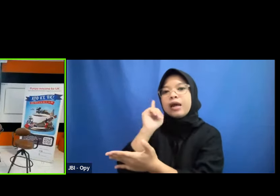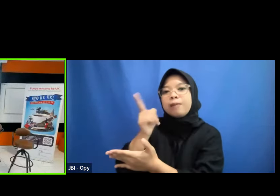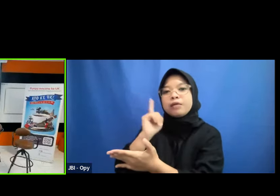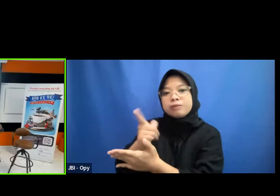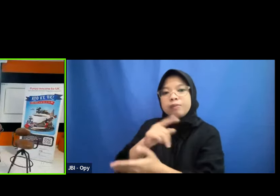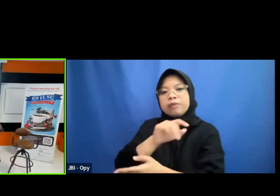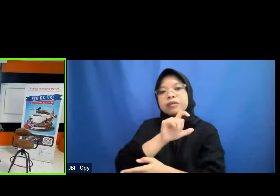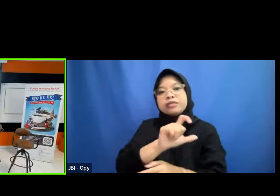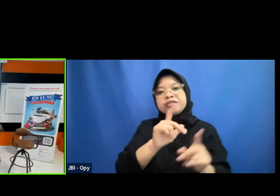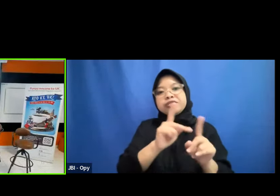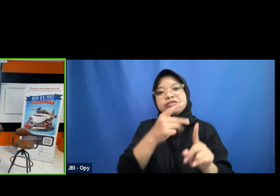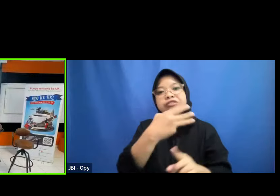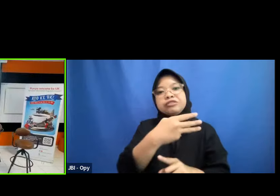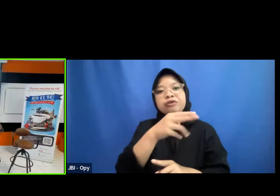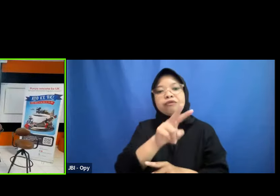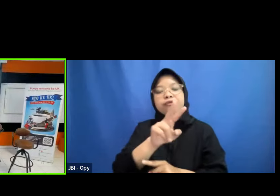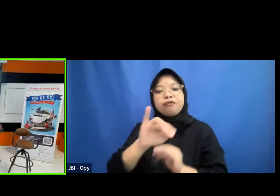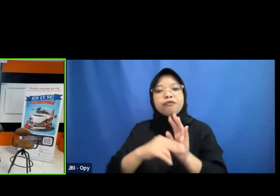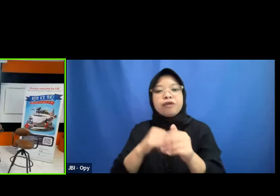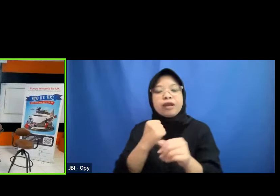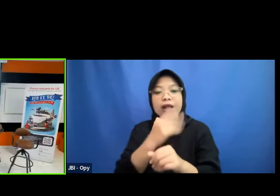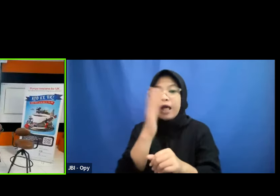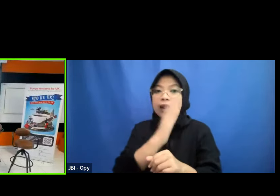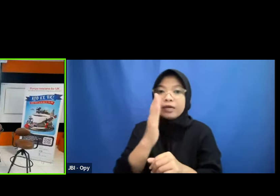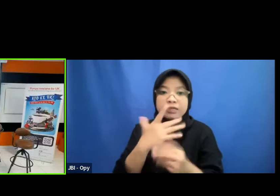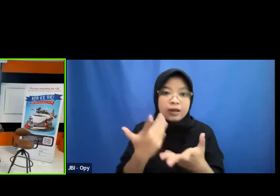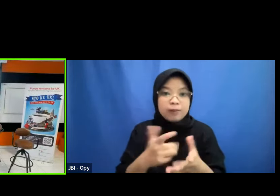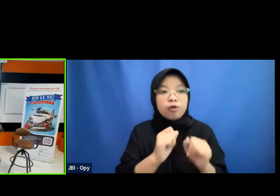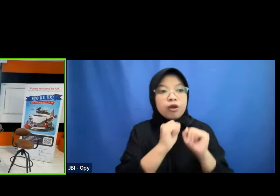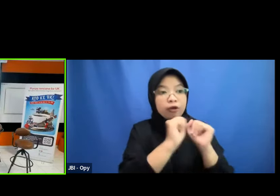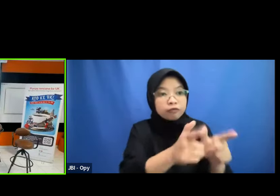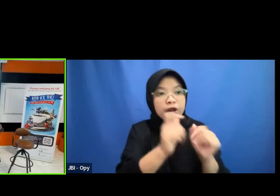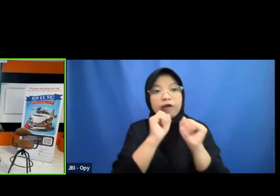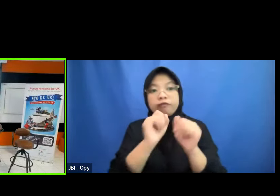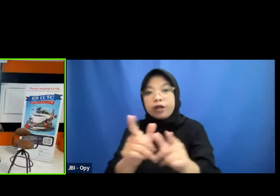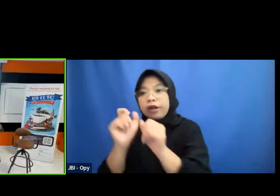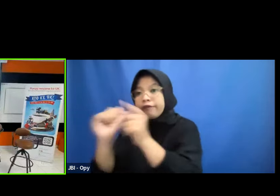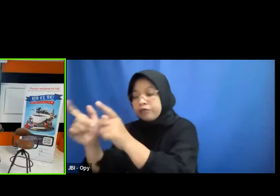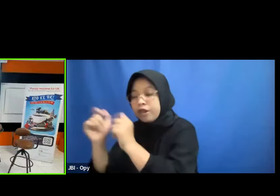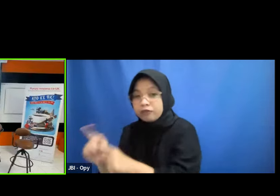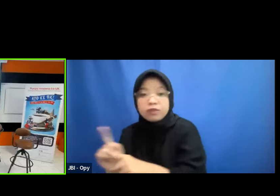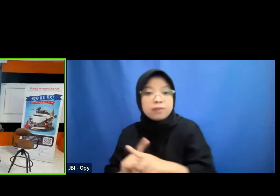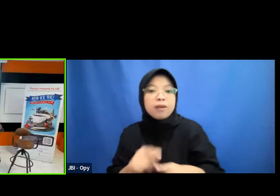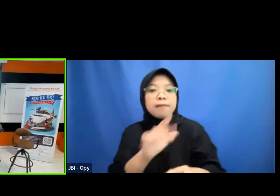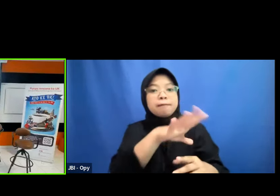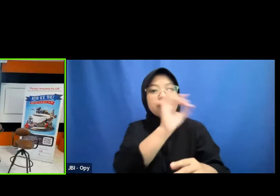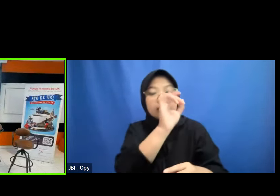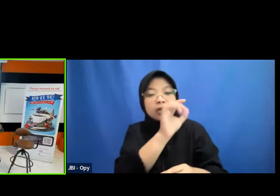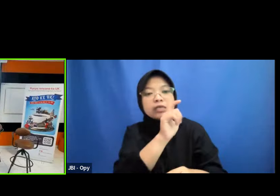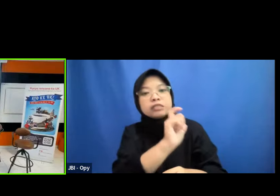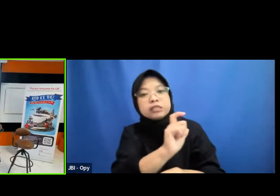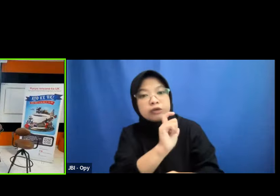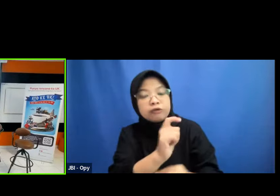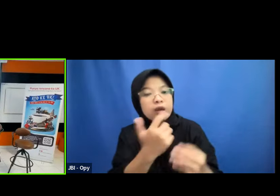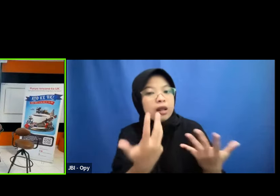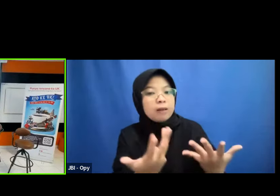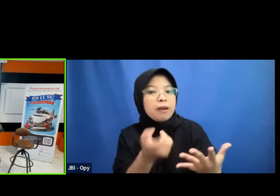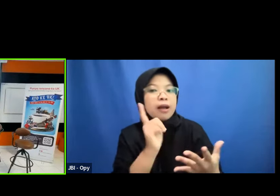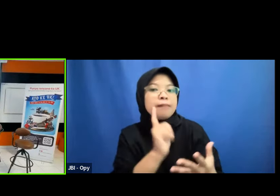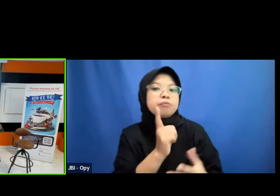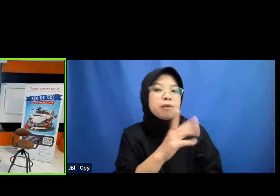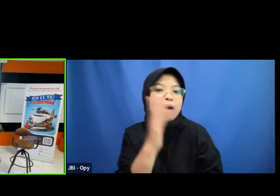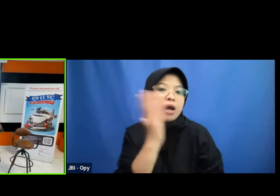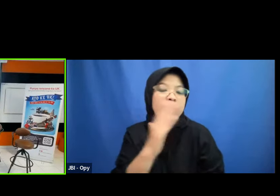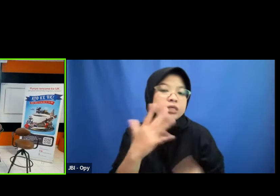Cibening gitu eh mungkin aku yakin teman-teman pasti juga daftar beasiswa yang lain gitu tapi E kenapa sih teman-teman Par particularly daftarening